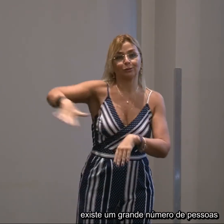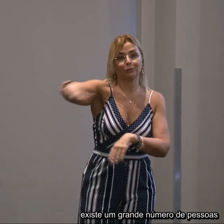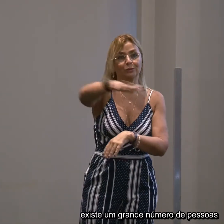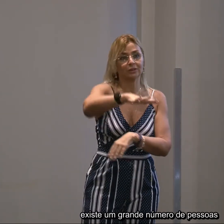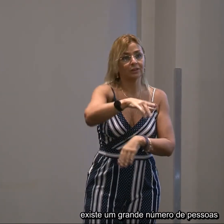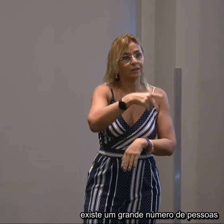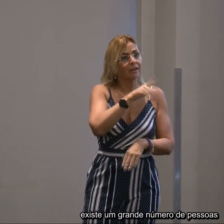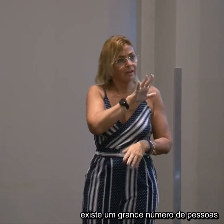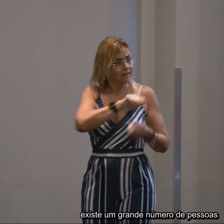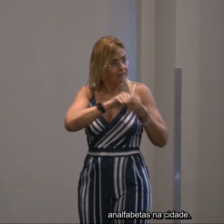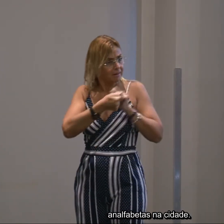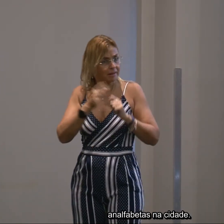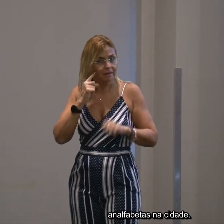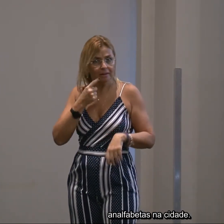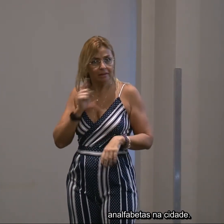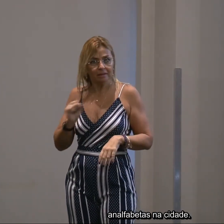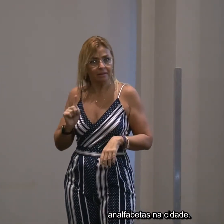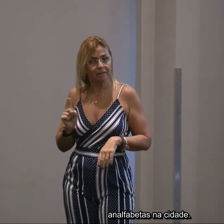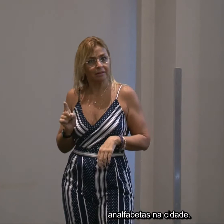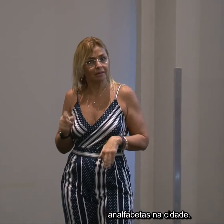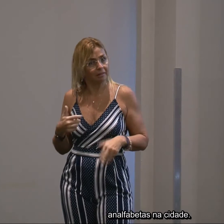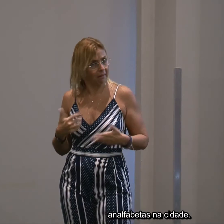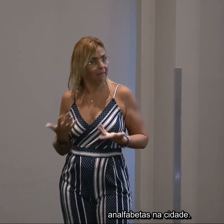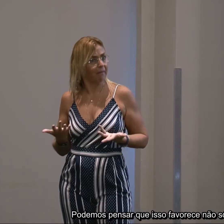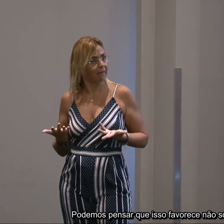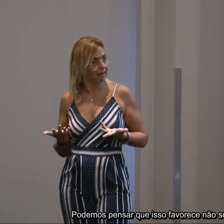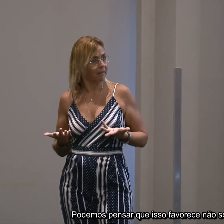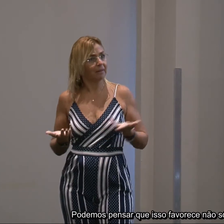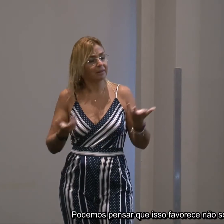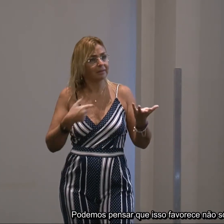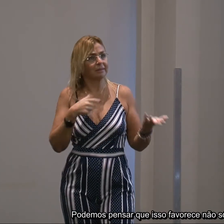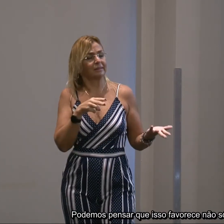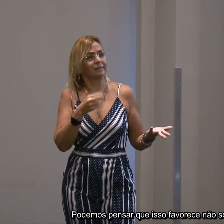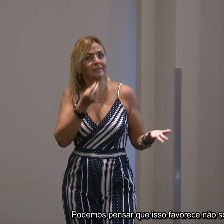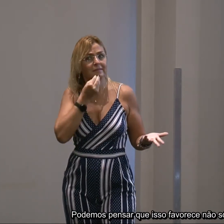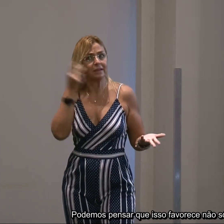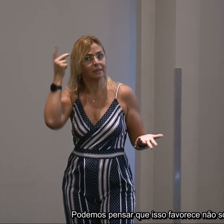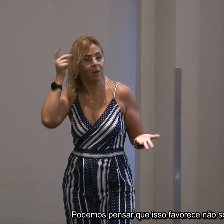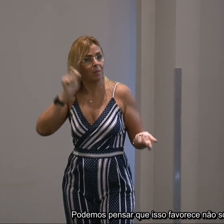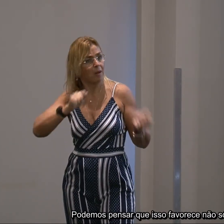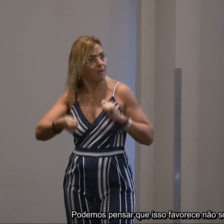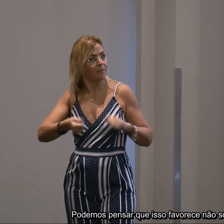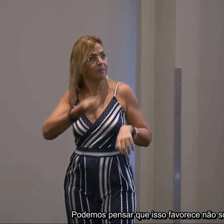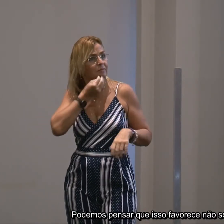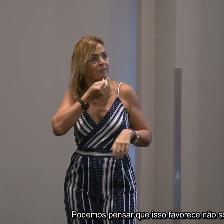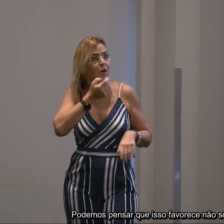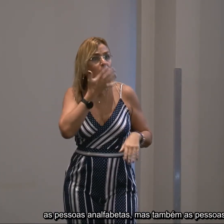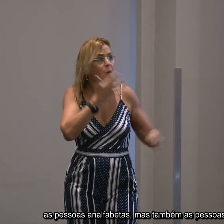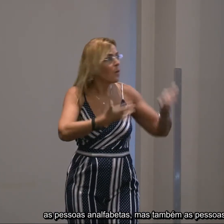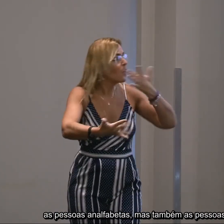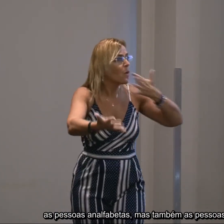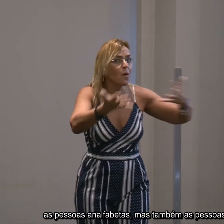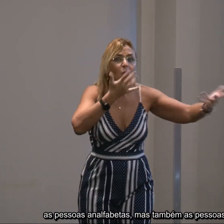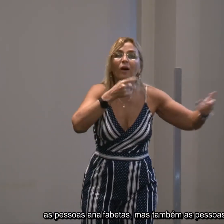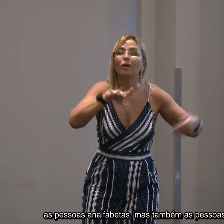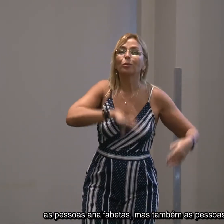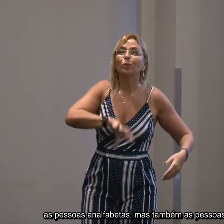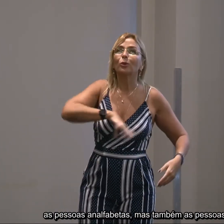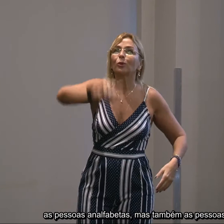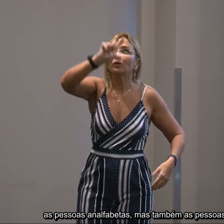grande número de pessoas analfabetas na cidade. A gente pode pensar que isso também favorece não só as pessoas analfabetas,